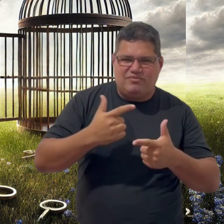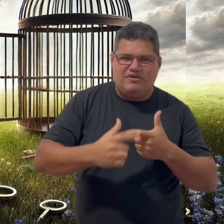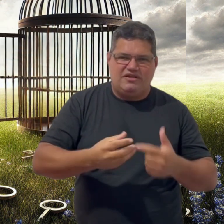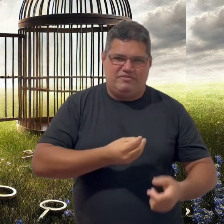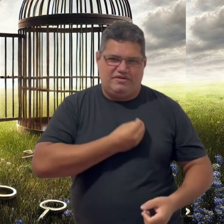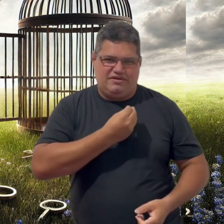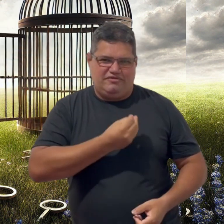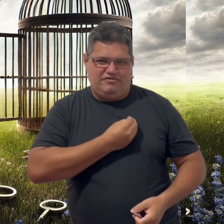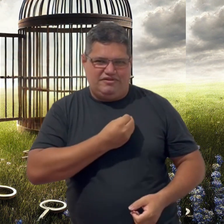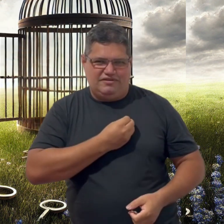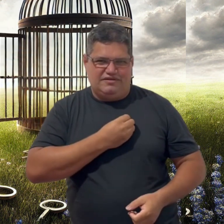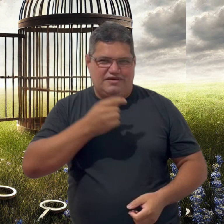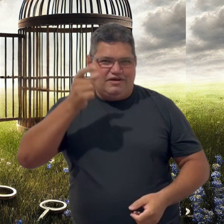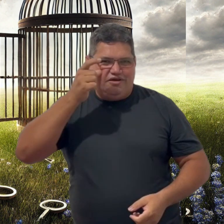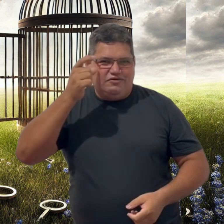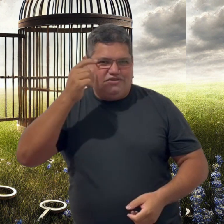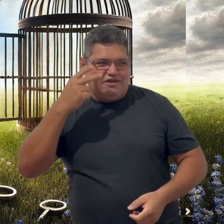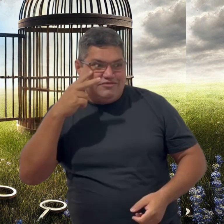objetivos.